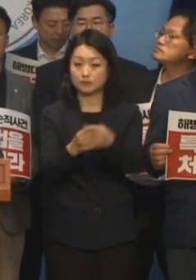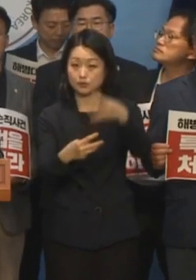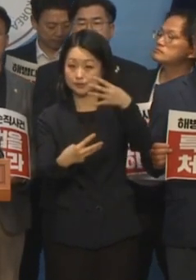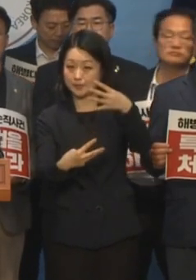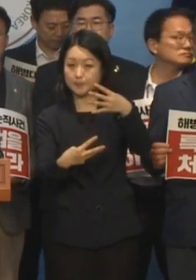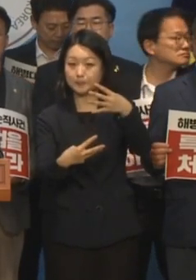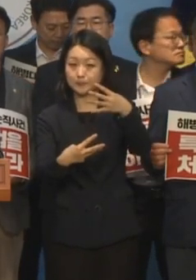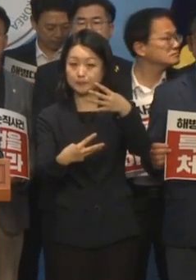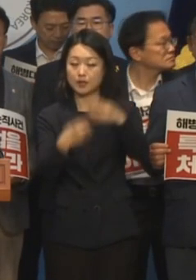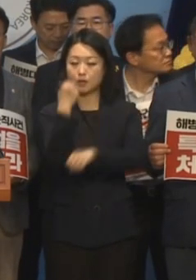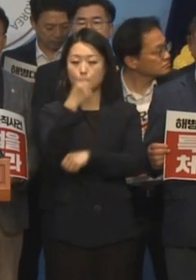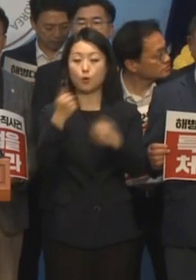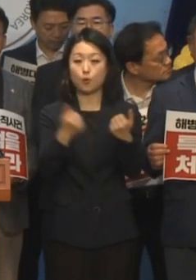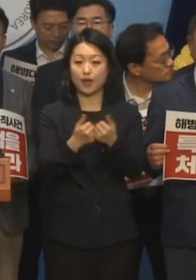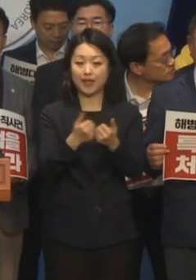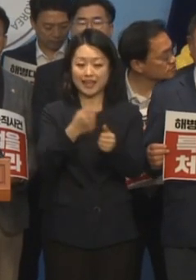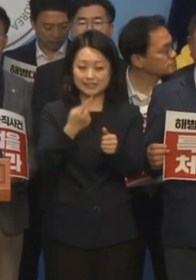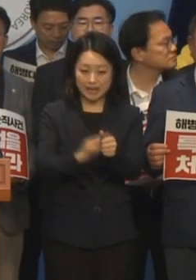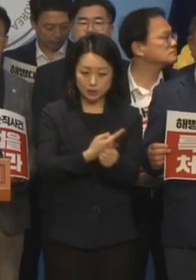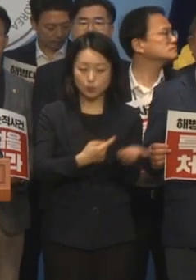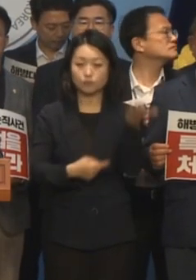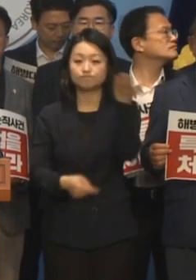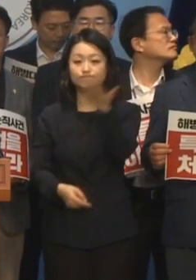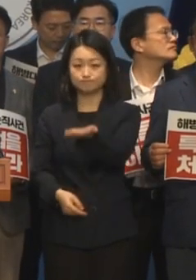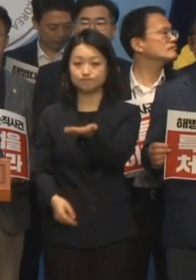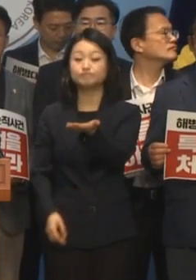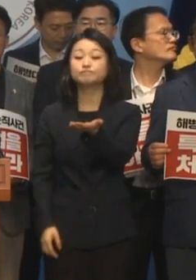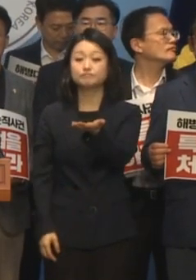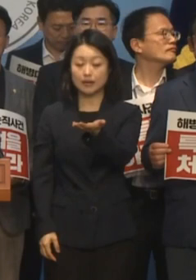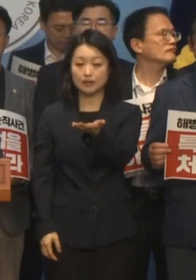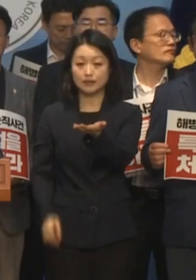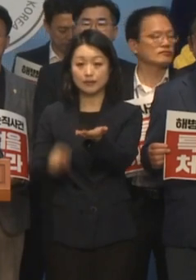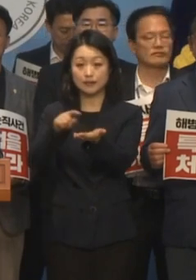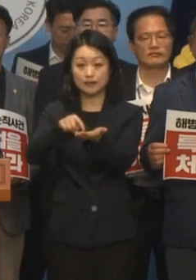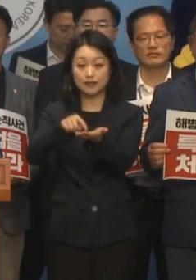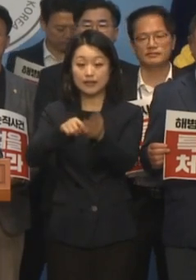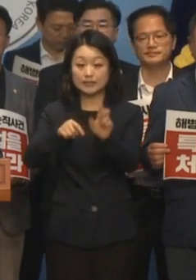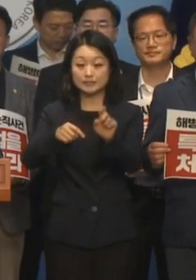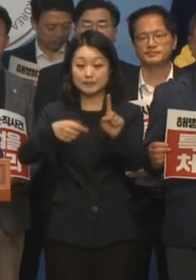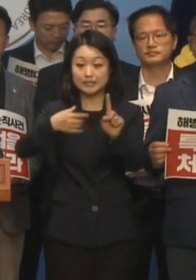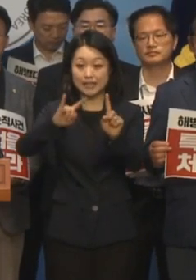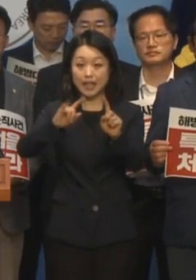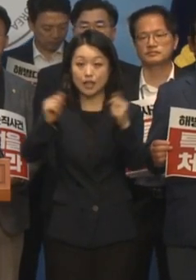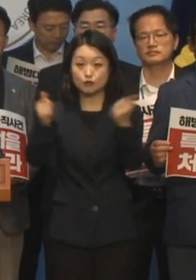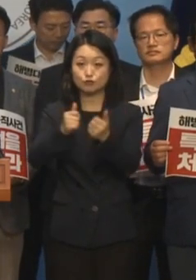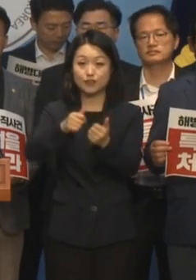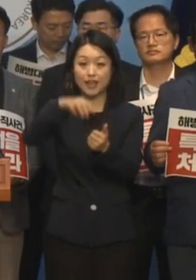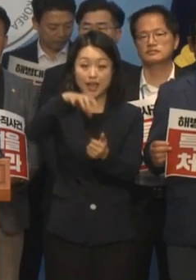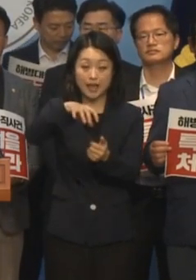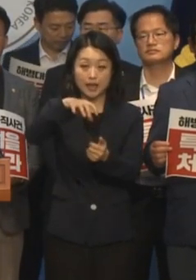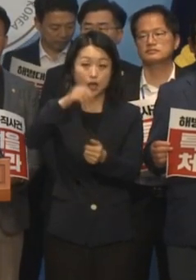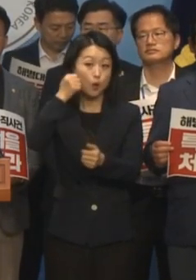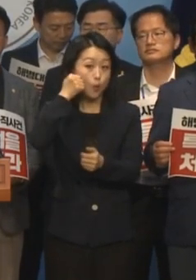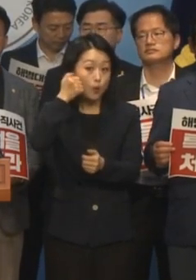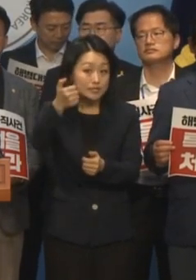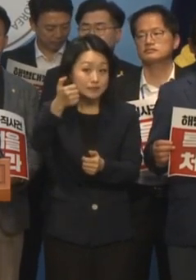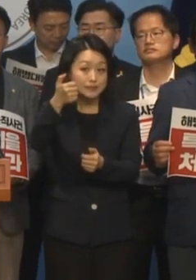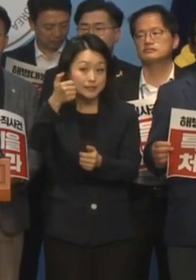3일자로 본회의에 자동 부의됐습니다. 이제 21대 국회가 50일가량